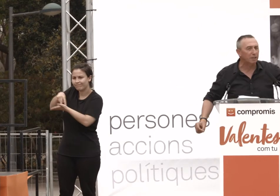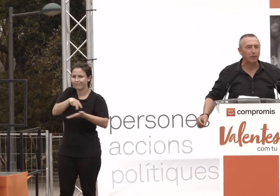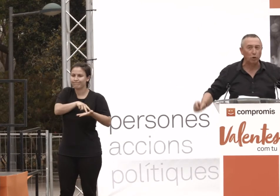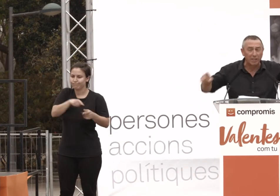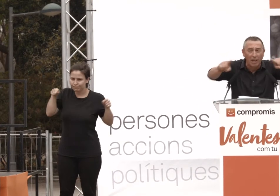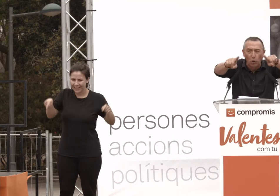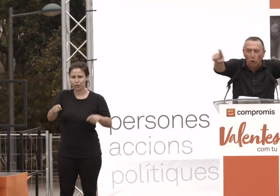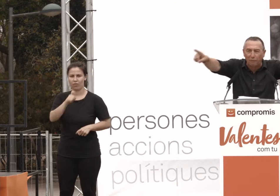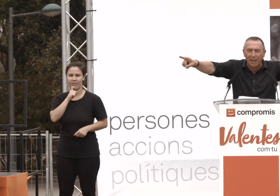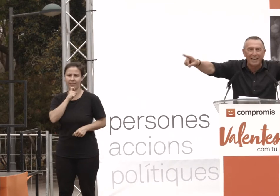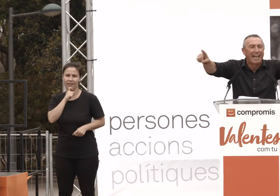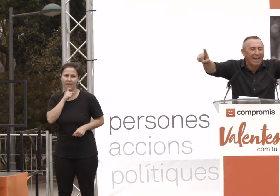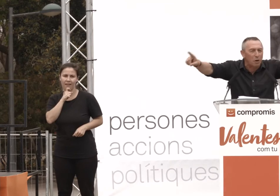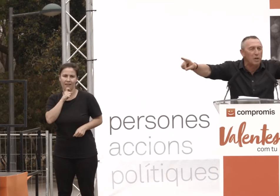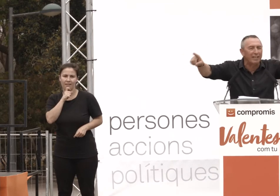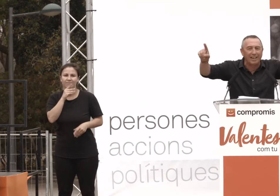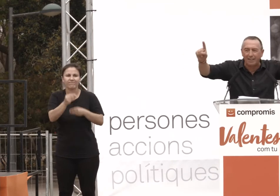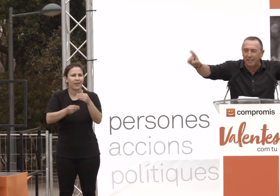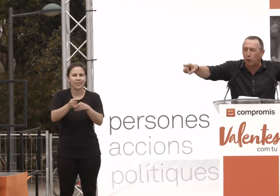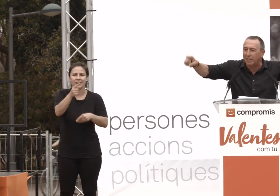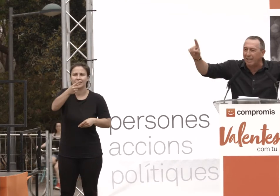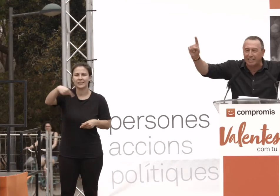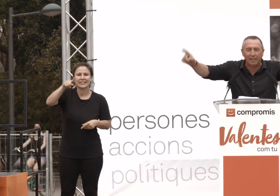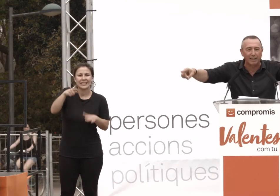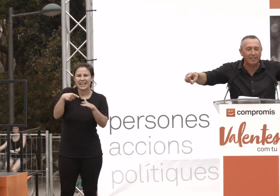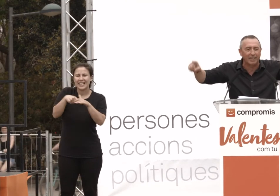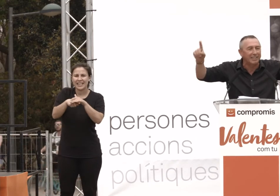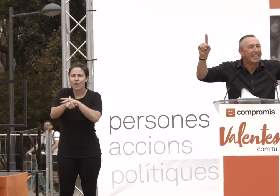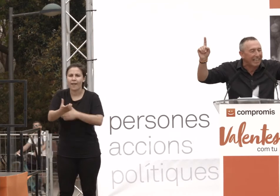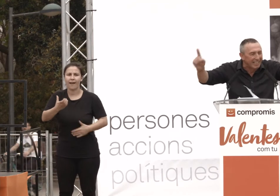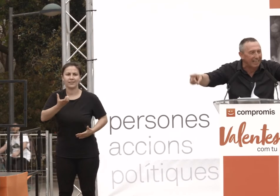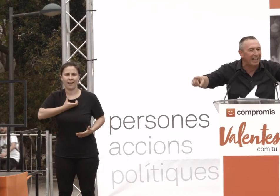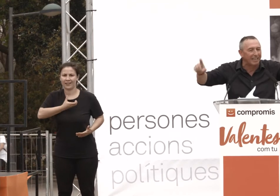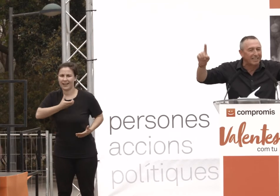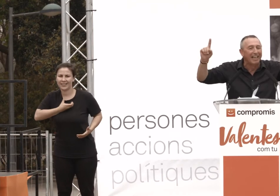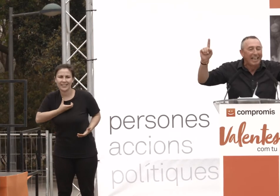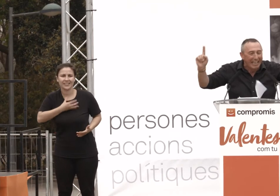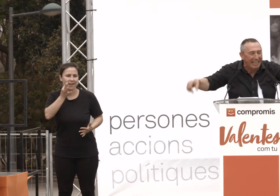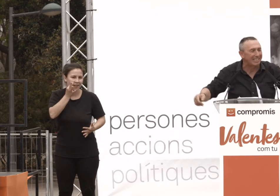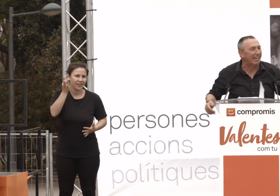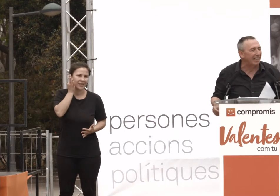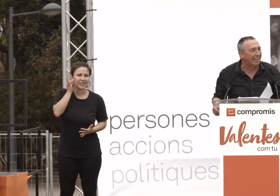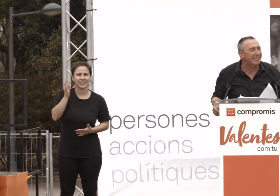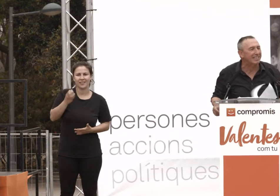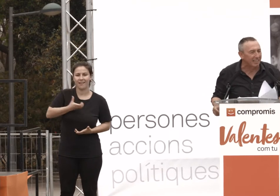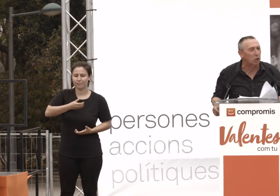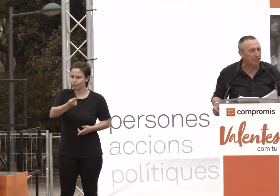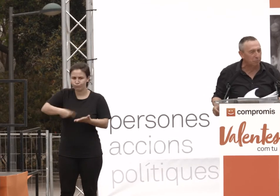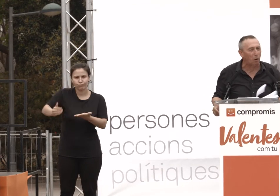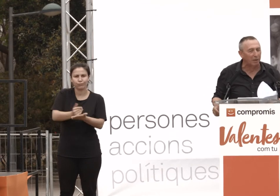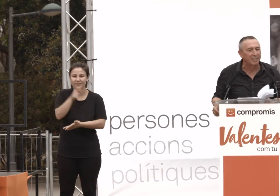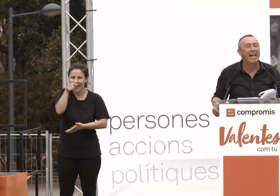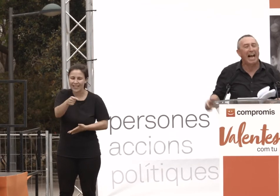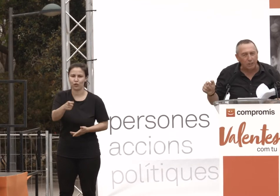que fan aquestes persones, lo que fan cada una de les regidores, de les alcaldesses, dels alcaldes i de les alcaldesses dels